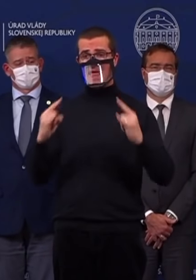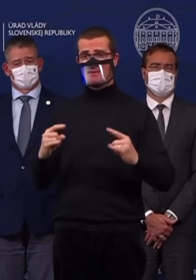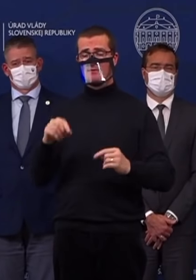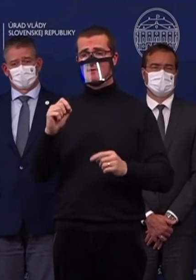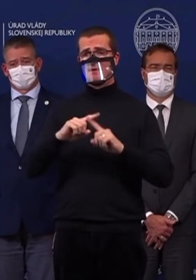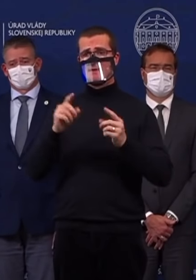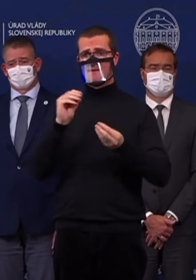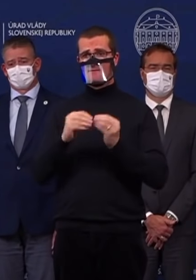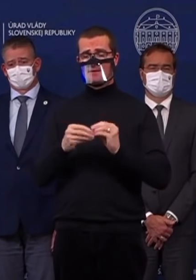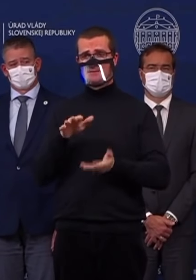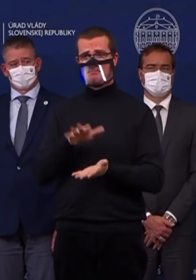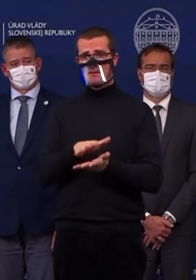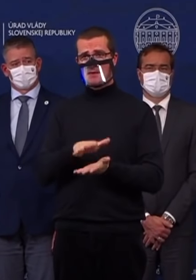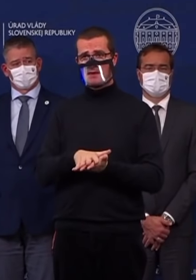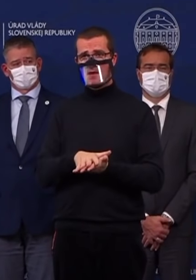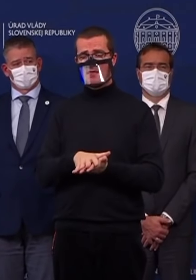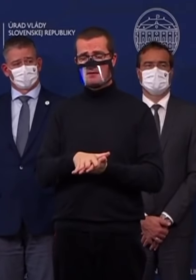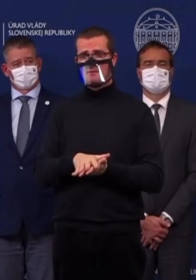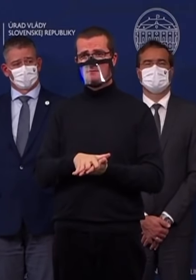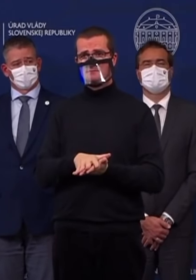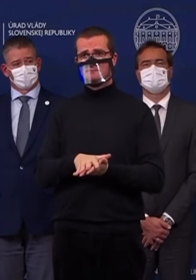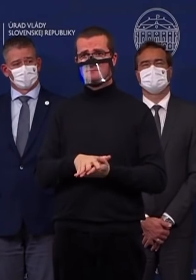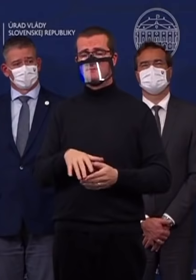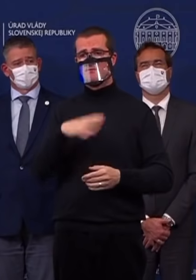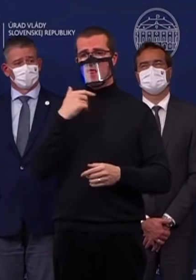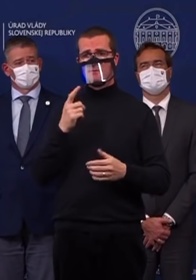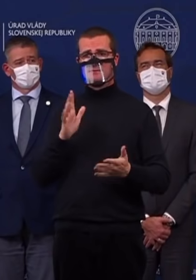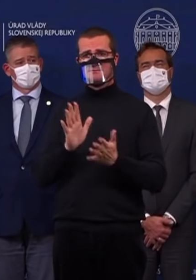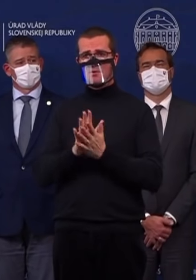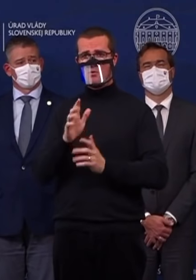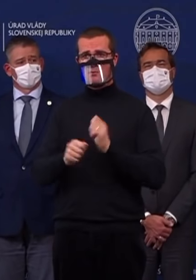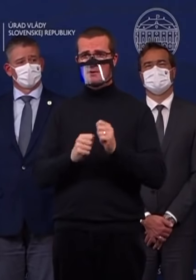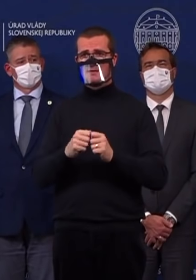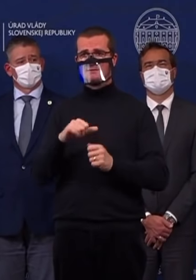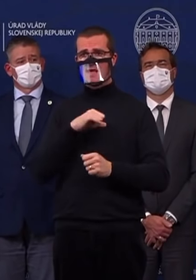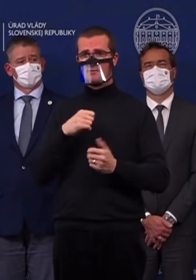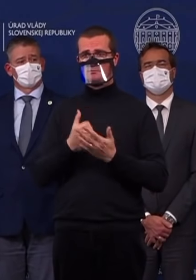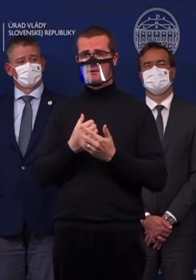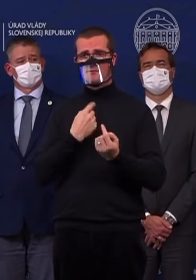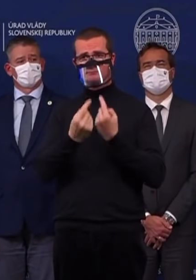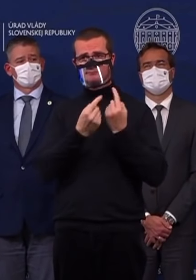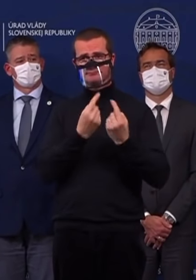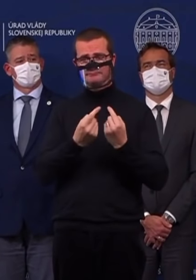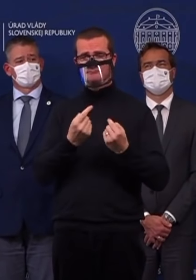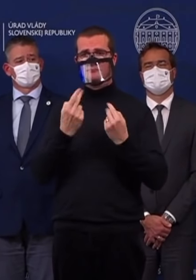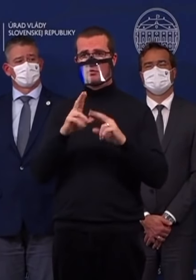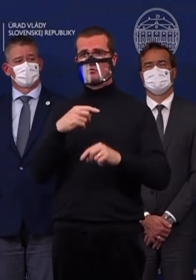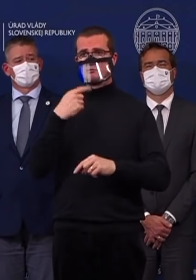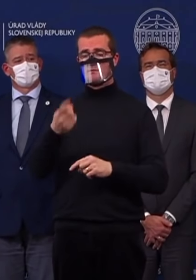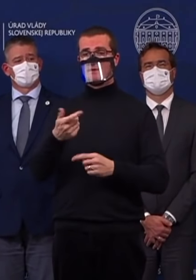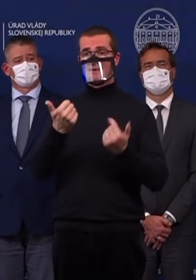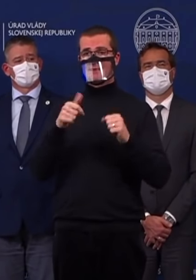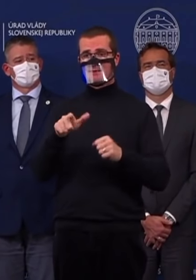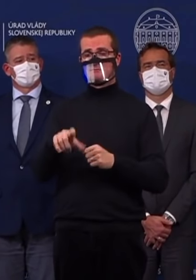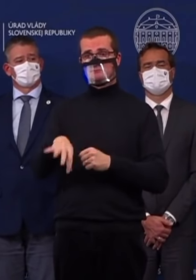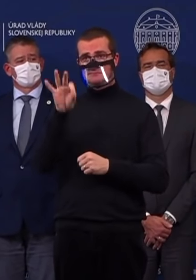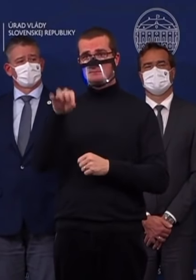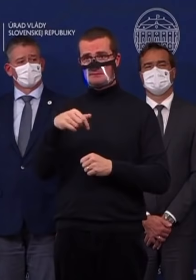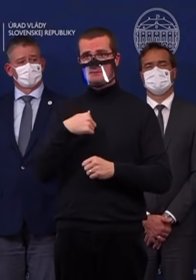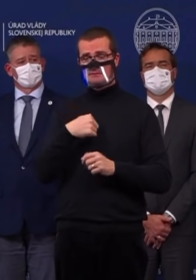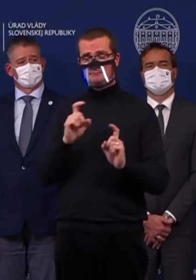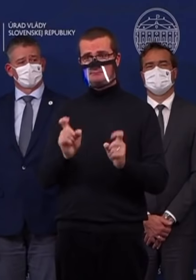vecí materiálového charakteru, veľmi úzko spolupracujeme so samosprávou a môžem povedať, že